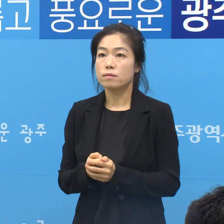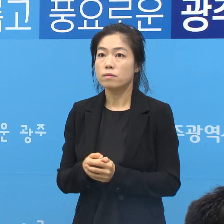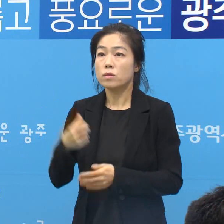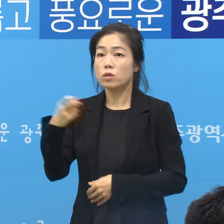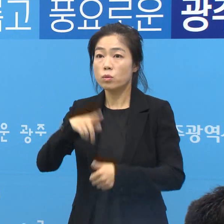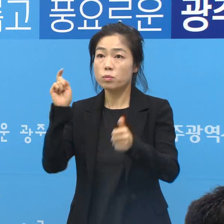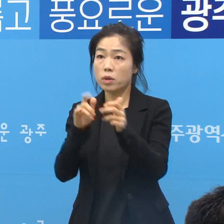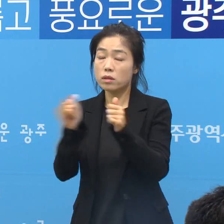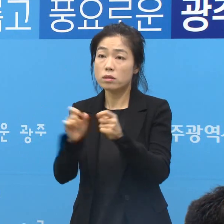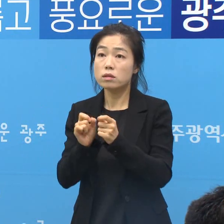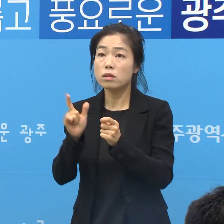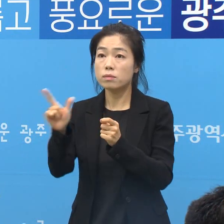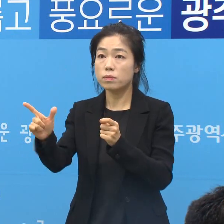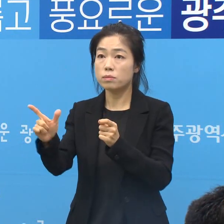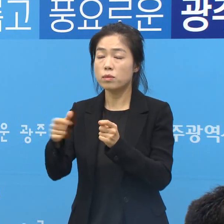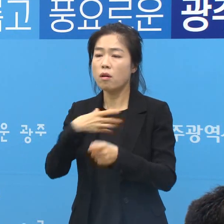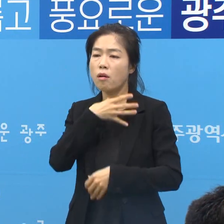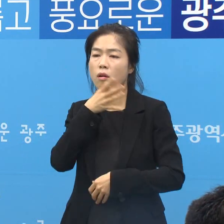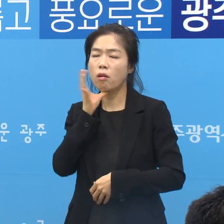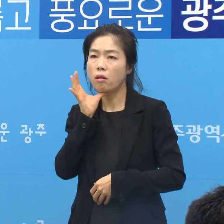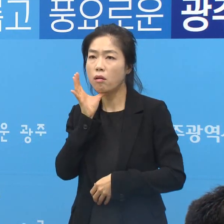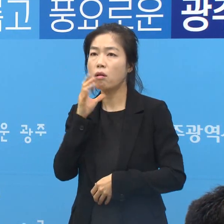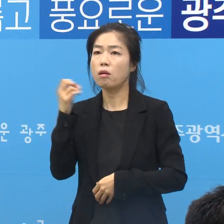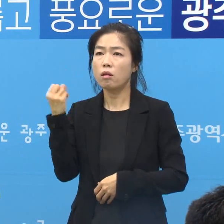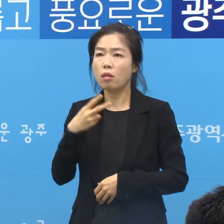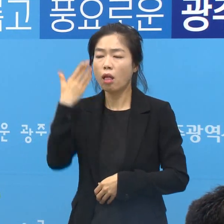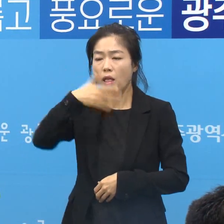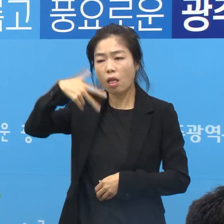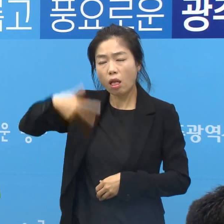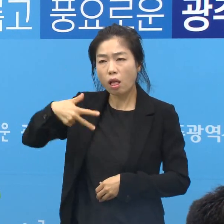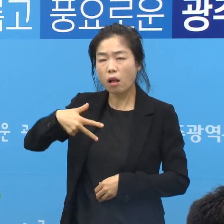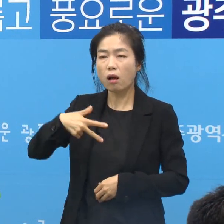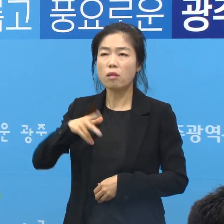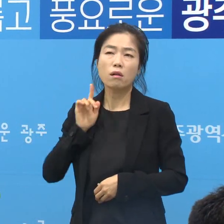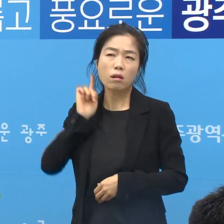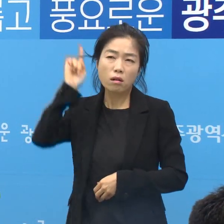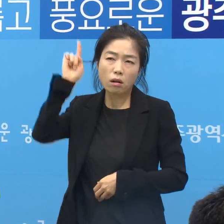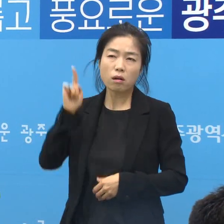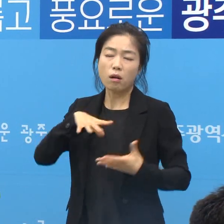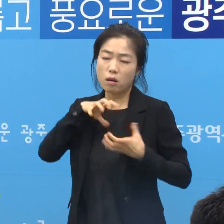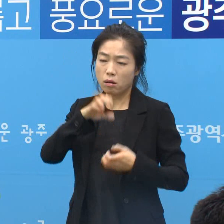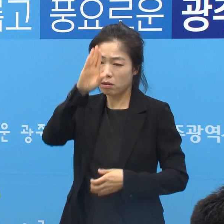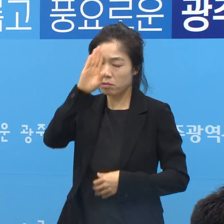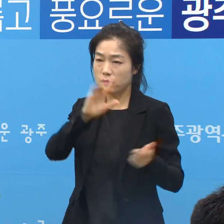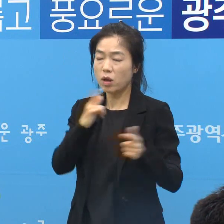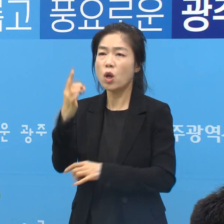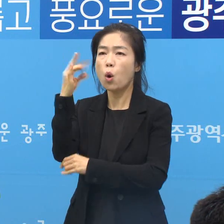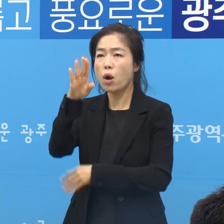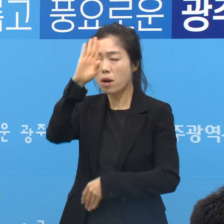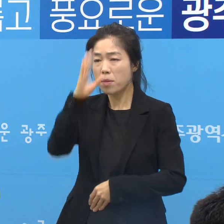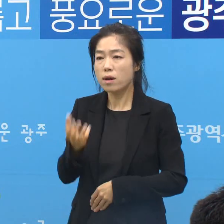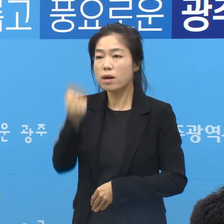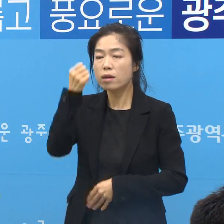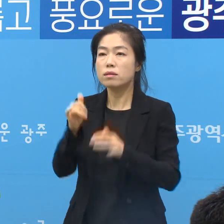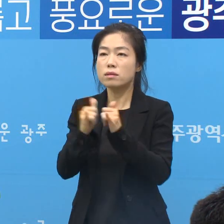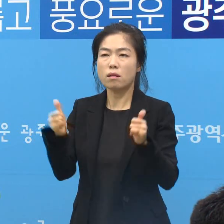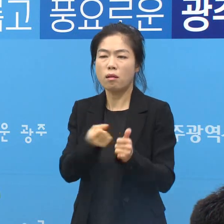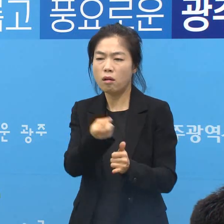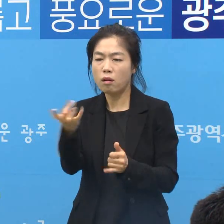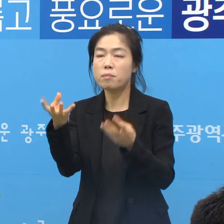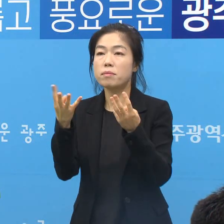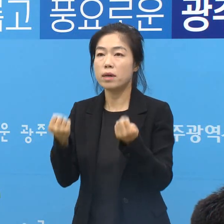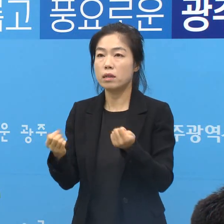또한 확진자 대부분이 고령층인데다 당뇨, 혈압, 심장질환 등 기저질환을 가진 분들이